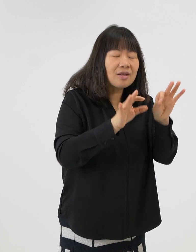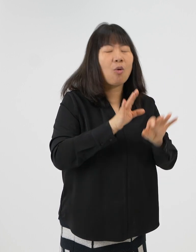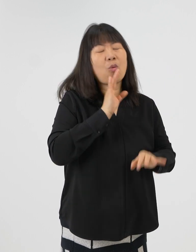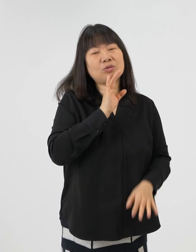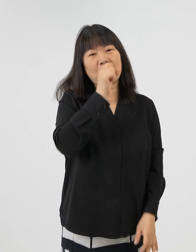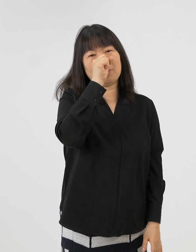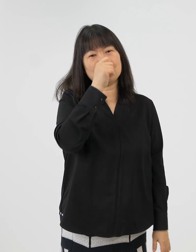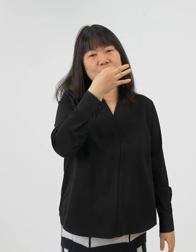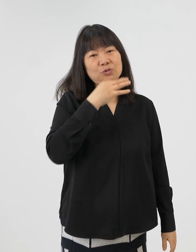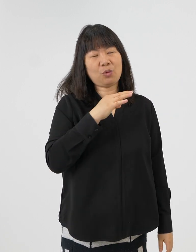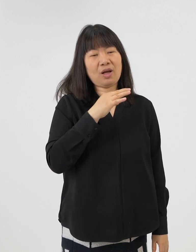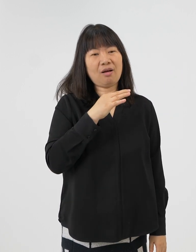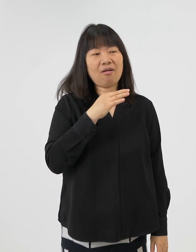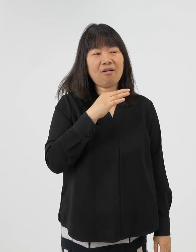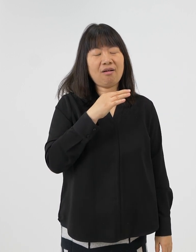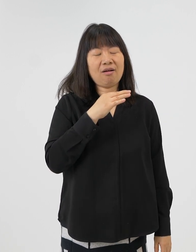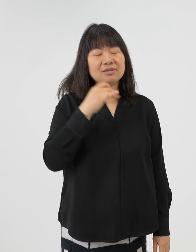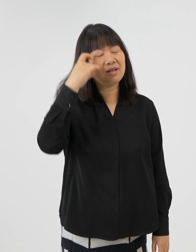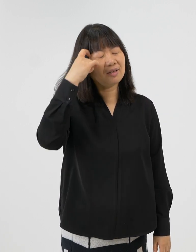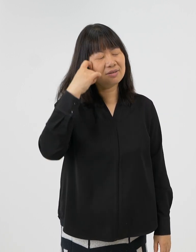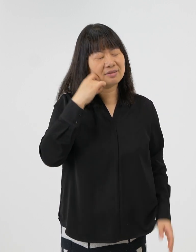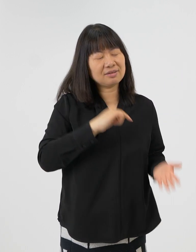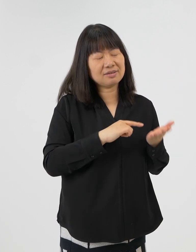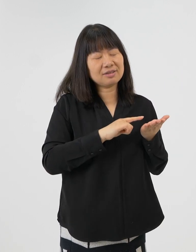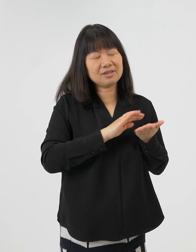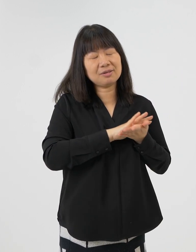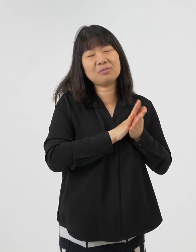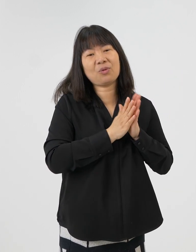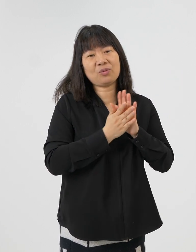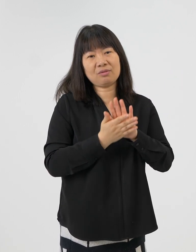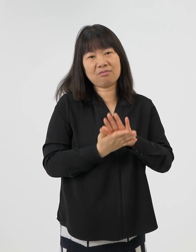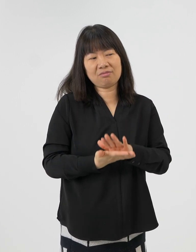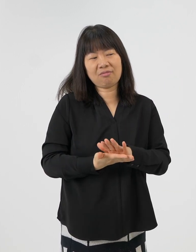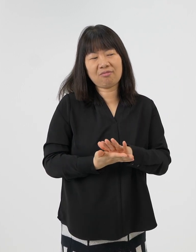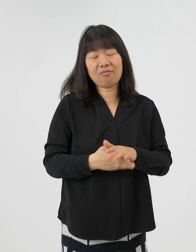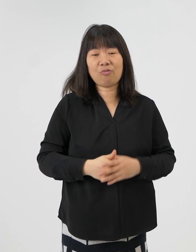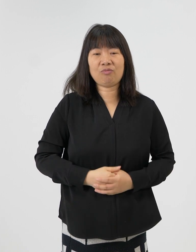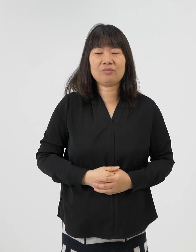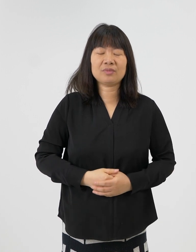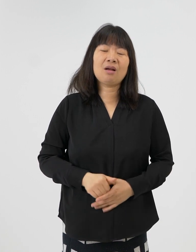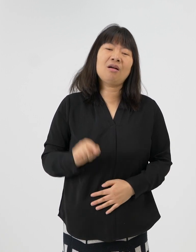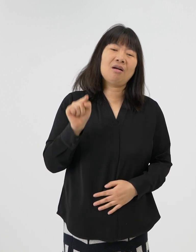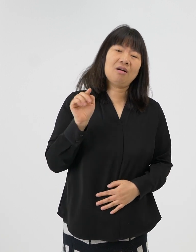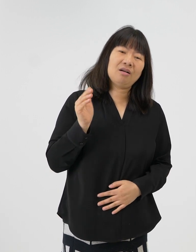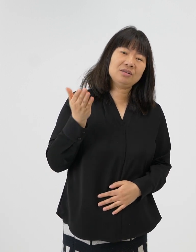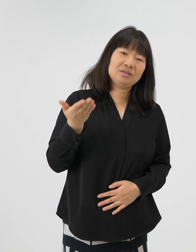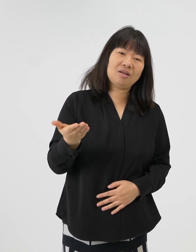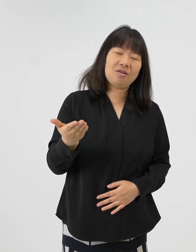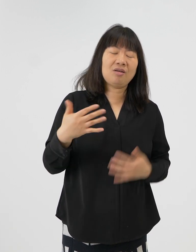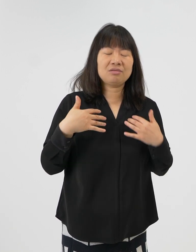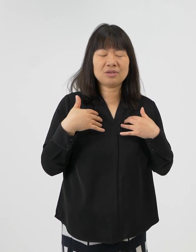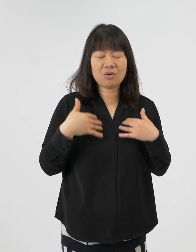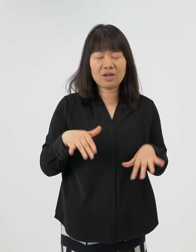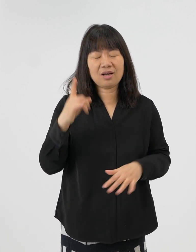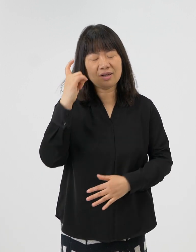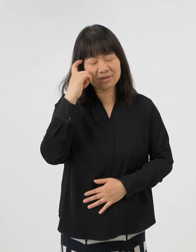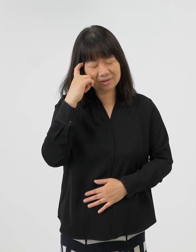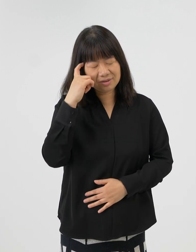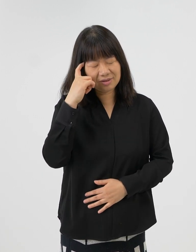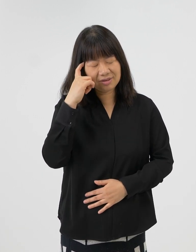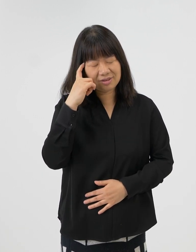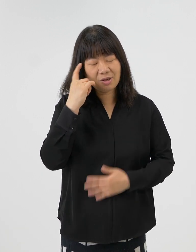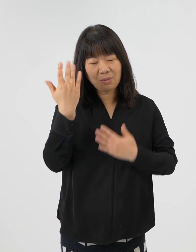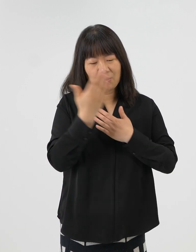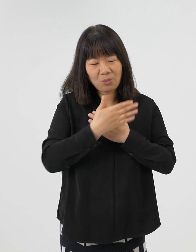영화인데 느낌이 어떻게 달라지냐 하면 저 연약한 정신과 불편한